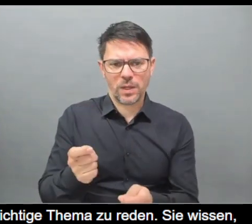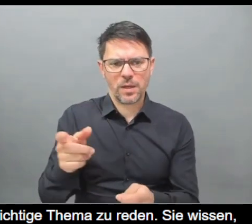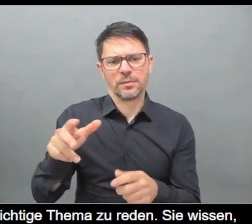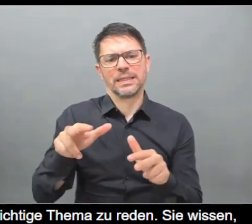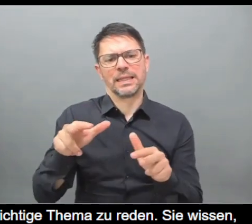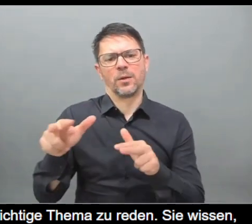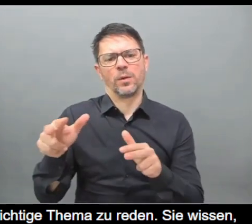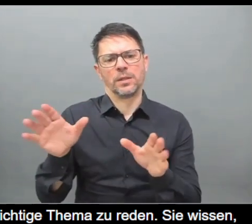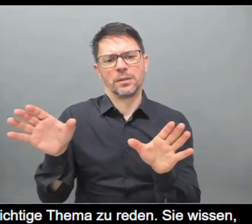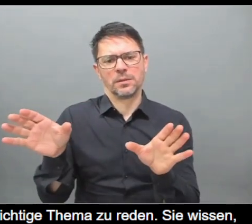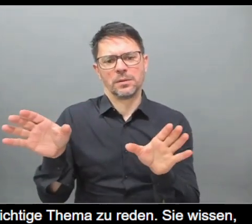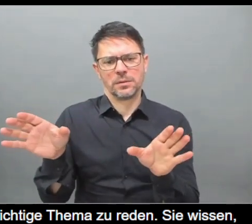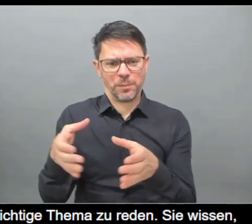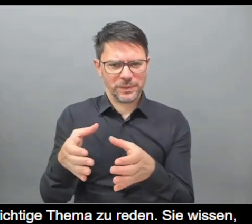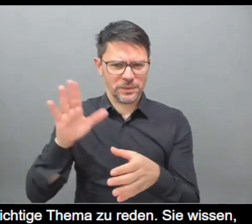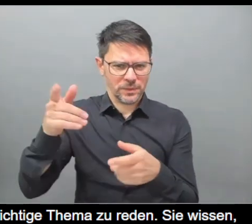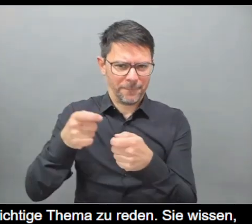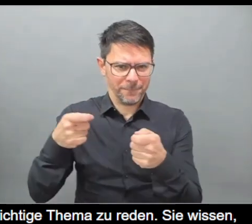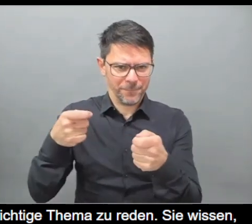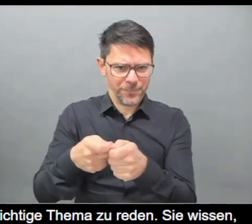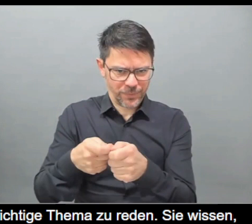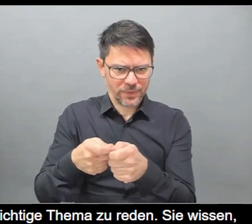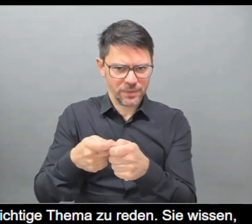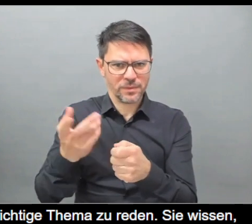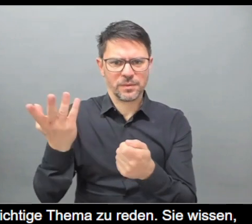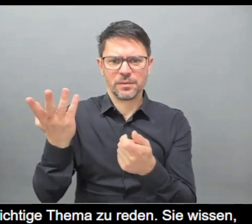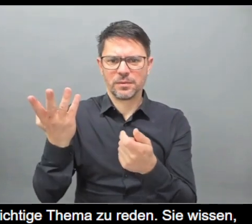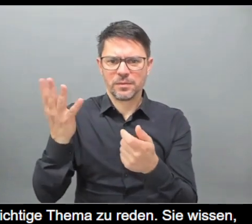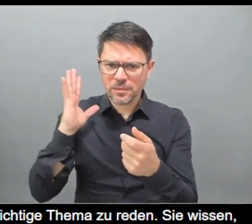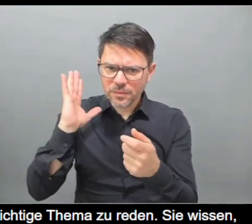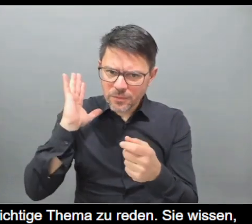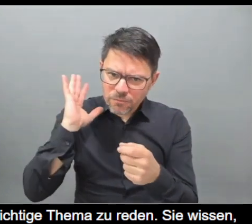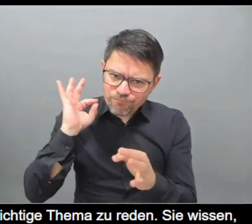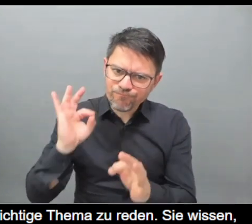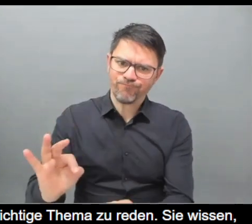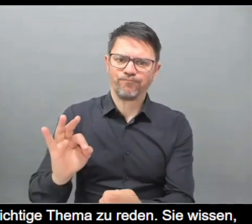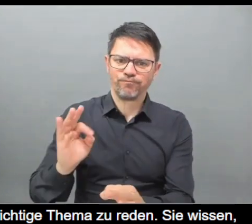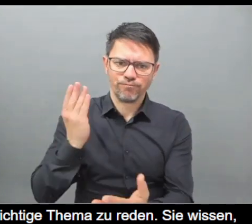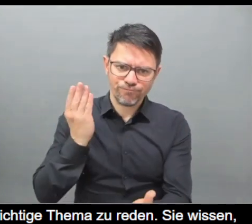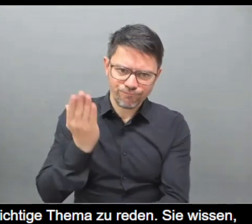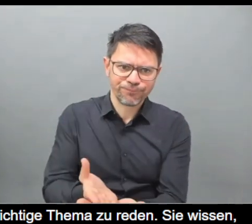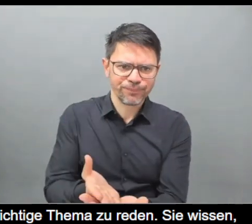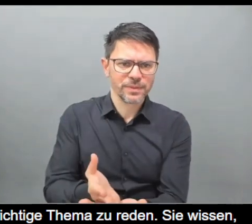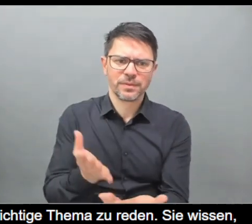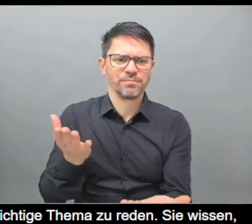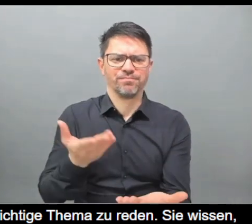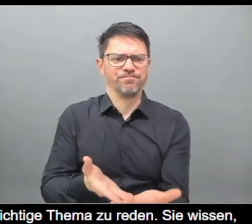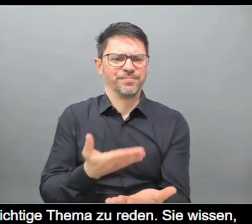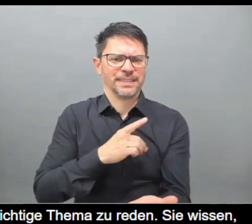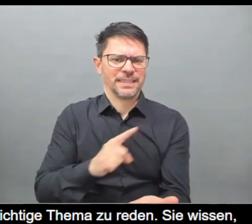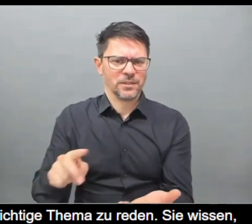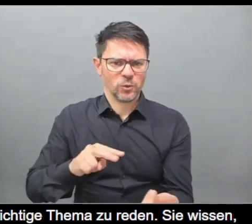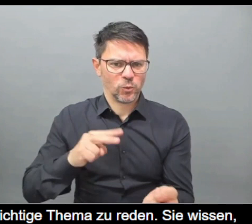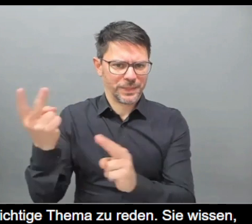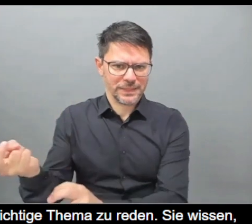sicherstellen könnten. Viele Krankenhäuser der Regelgrundversorgung müssten sozusagen dann in eine ambulante